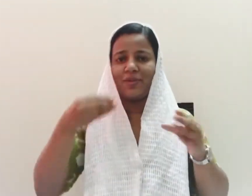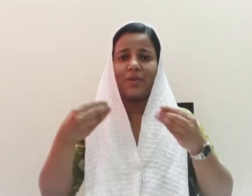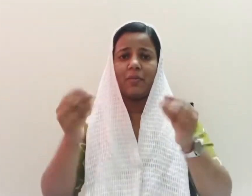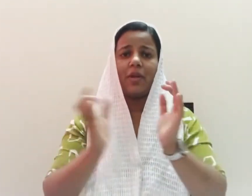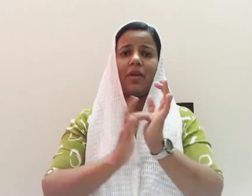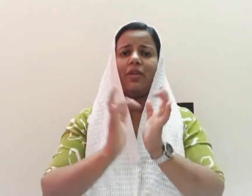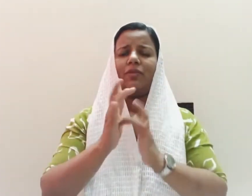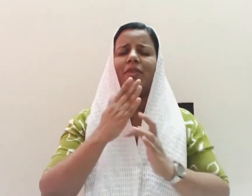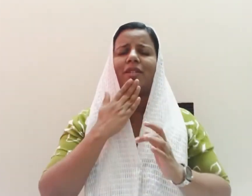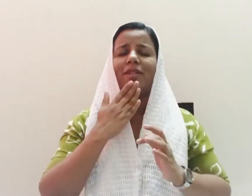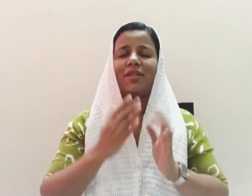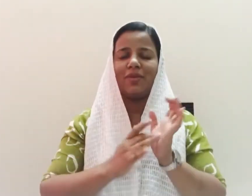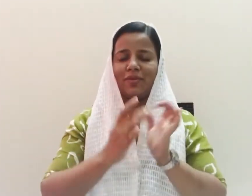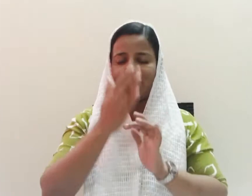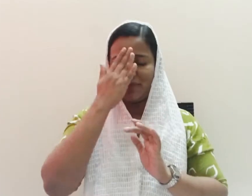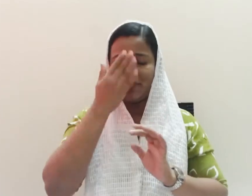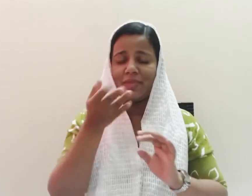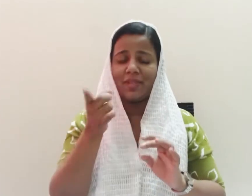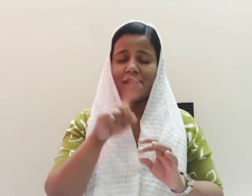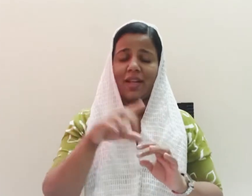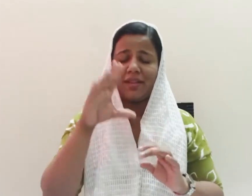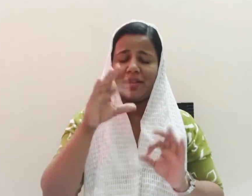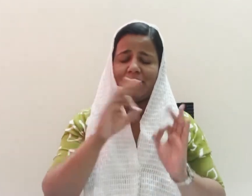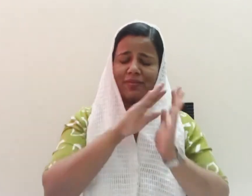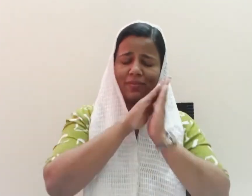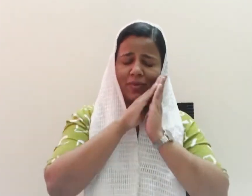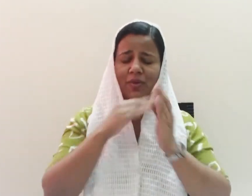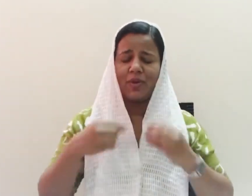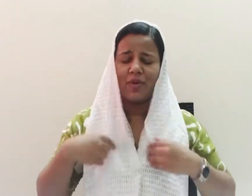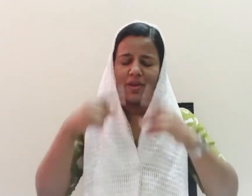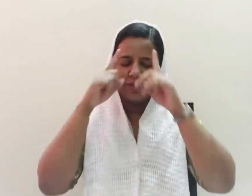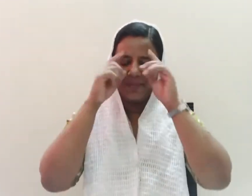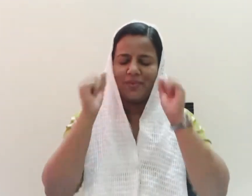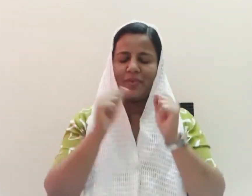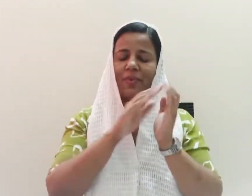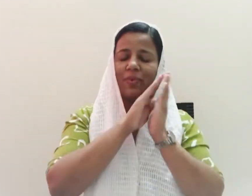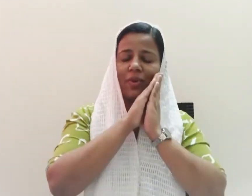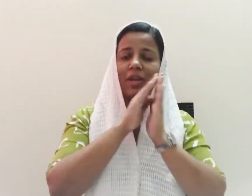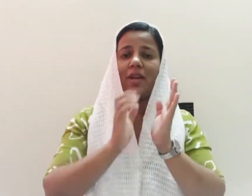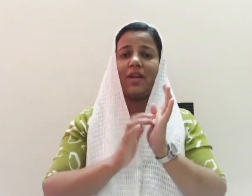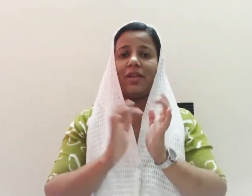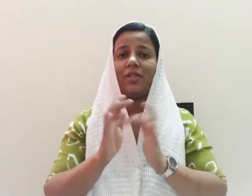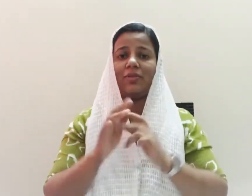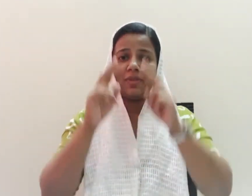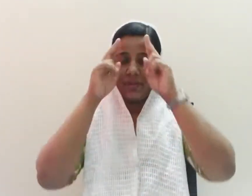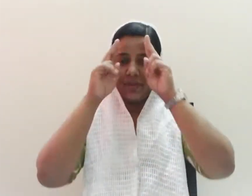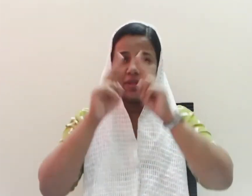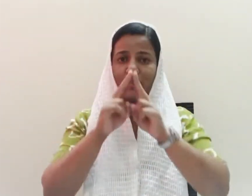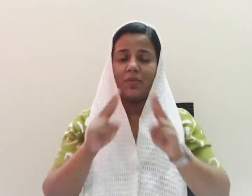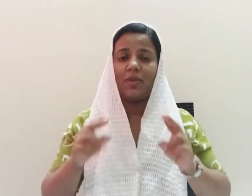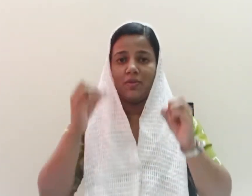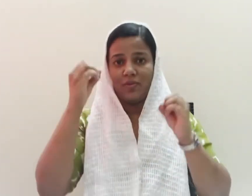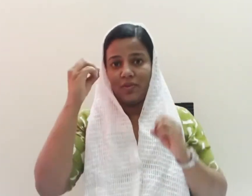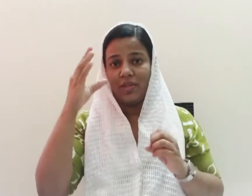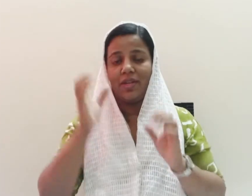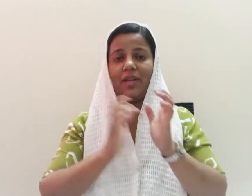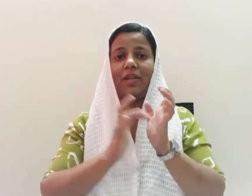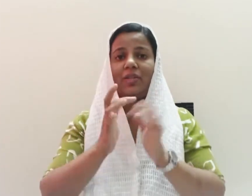യേശുവേ, നന്ദിയോടെ സ്തോത്രം. രാത്രി നല്ല ഉറക്കം തന്നതിനായിട്ട് സ്തോത്രം. സ്വസ്ഥമായി ഉറങ്ങുവാൻ, ആരോഗ്യത്തോടെ സമാധാനത്തോടെ ഉണരുവാൻ അങ്ങ് ഞങ്ങൾക്ക്